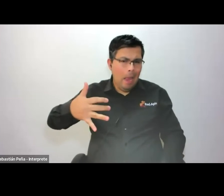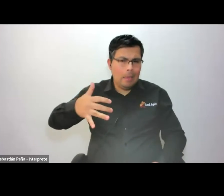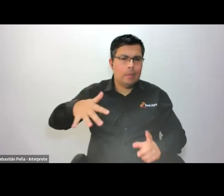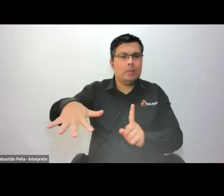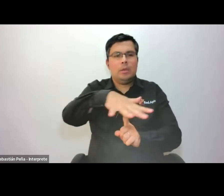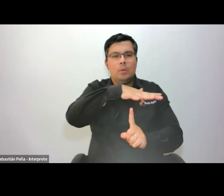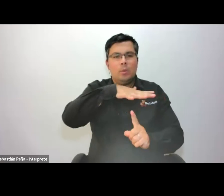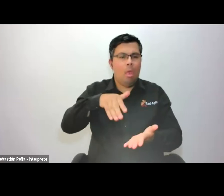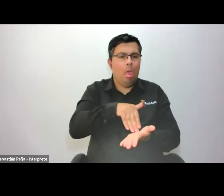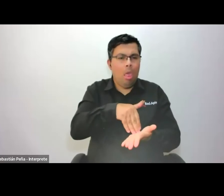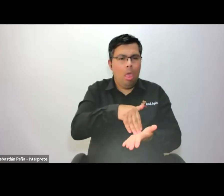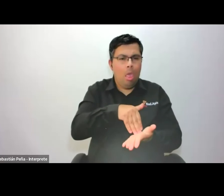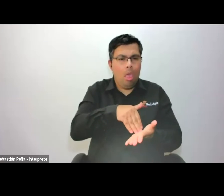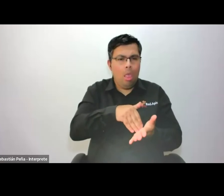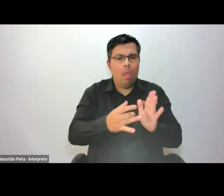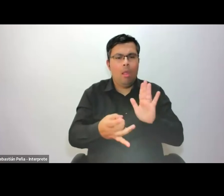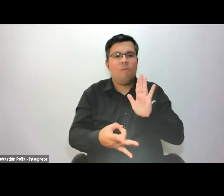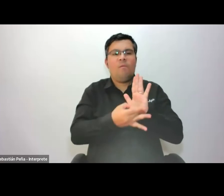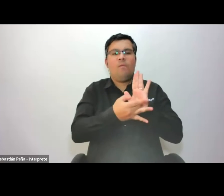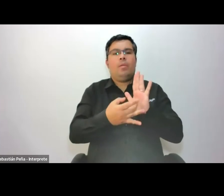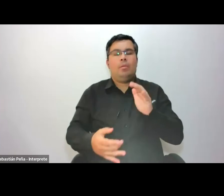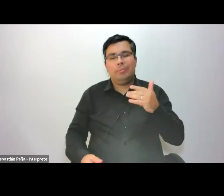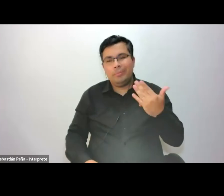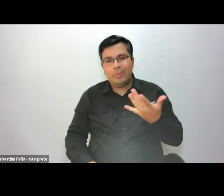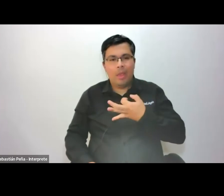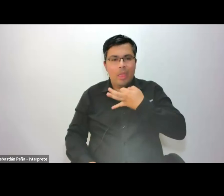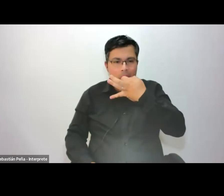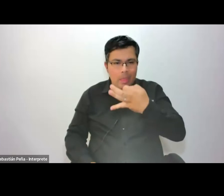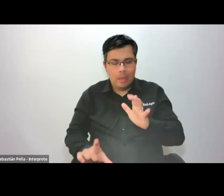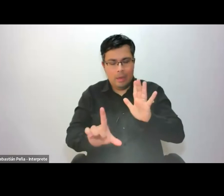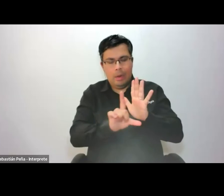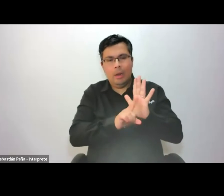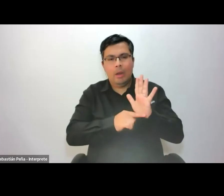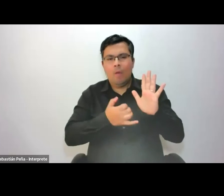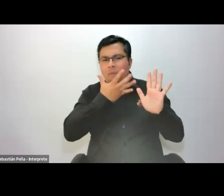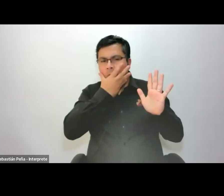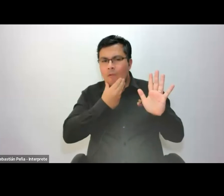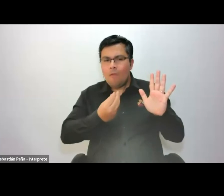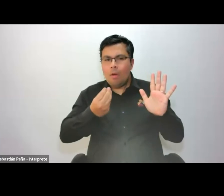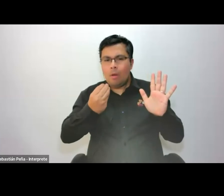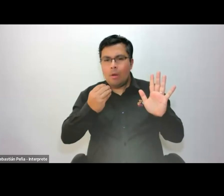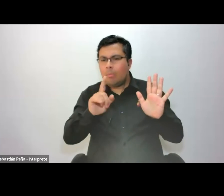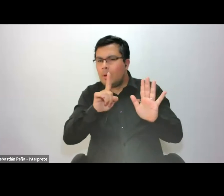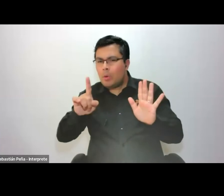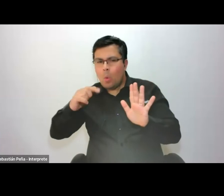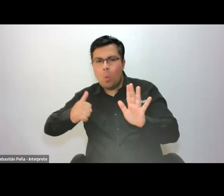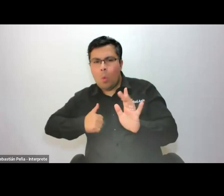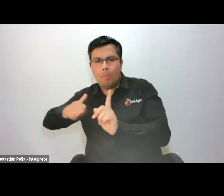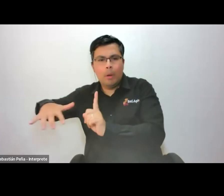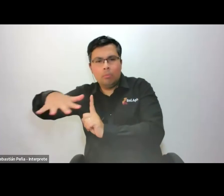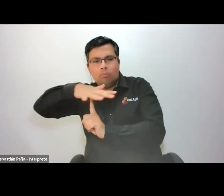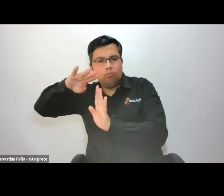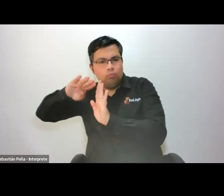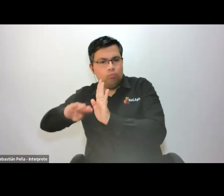que la ley suena bonita, pero que no viene dada con ciertas condiciones, es también invisibilizar que es